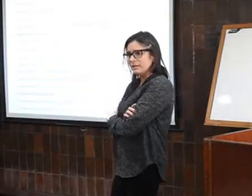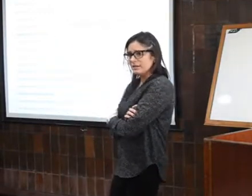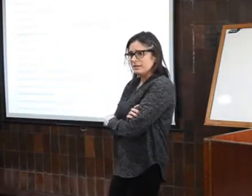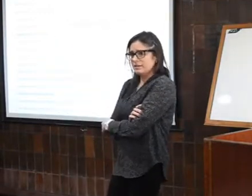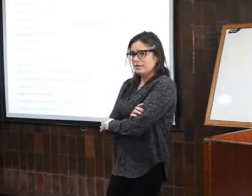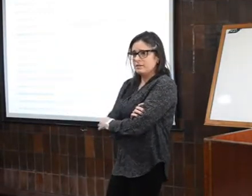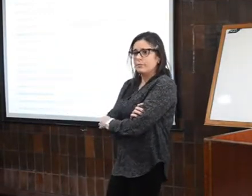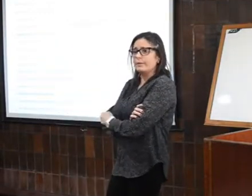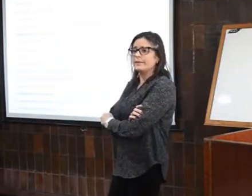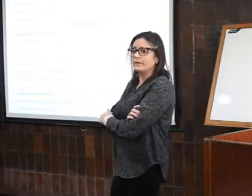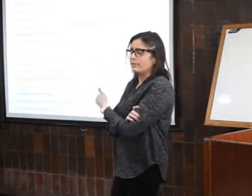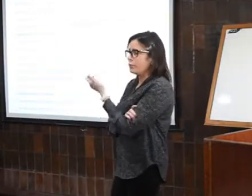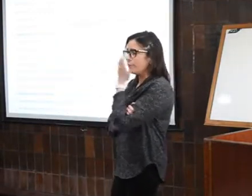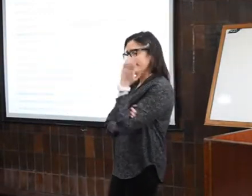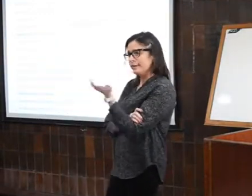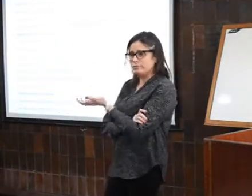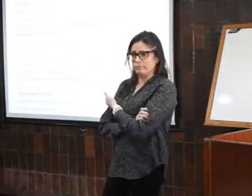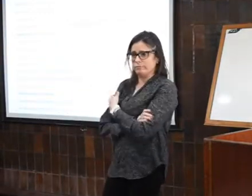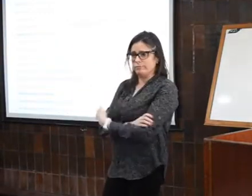cosas simplemente